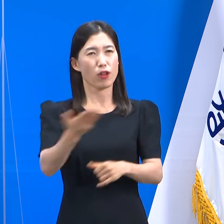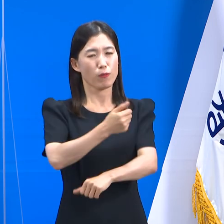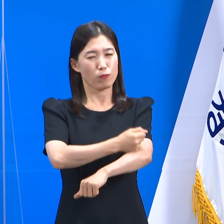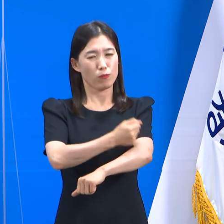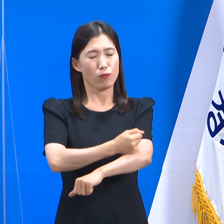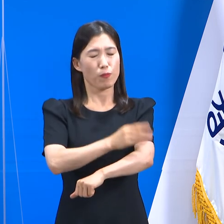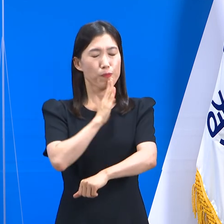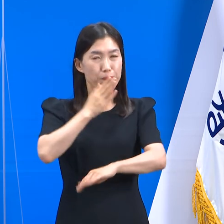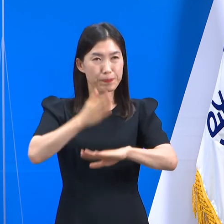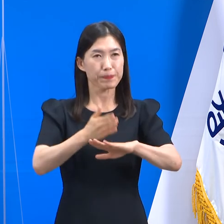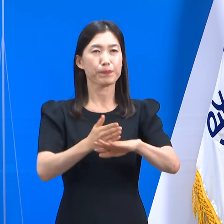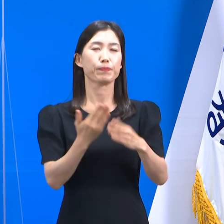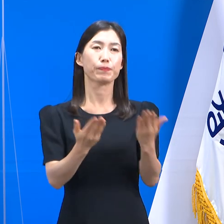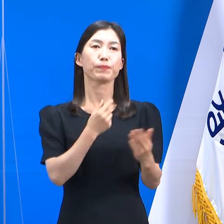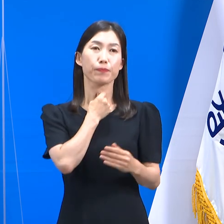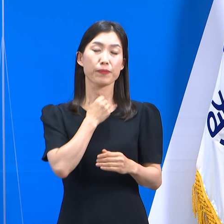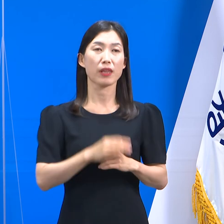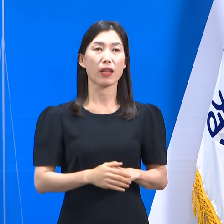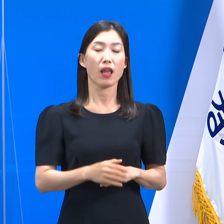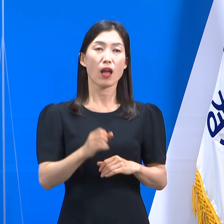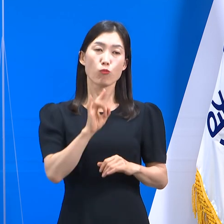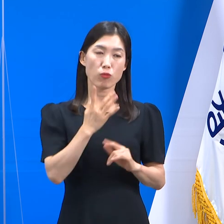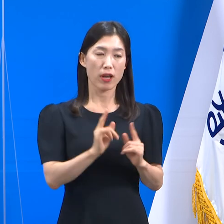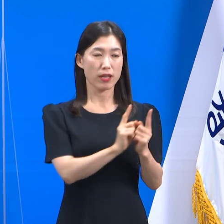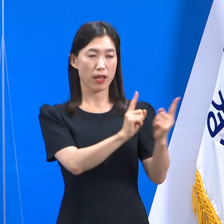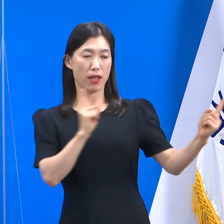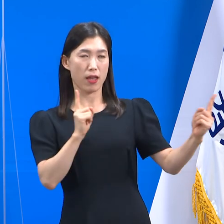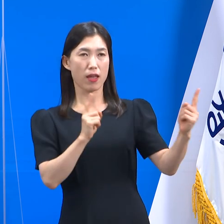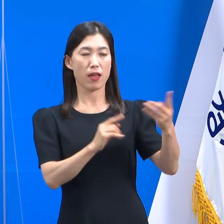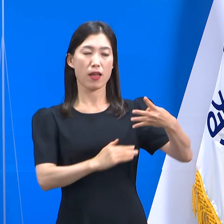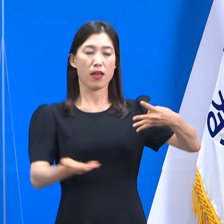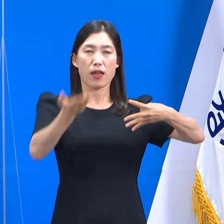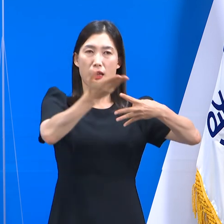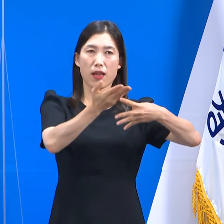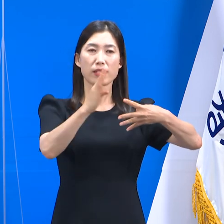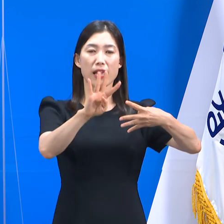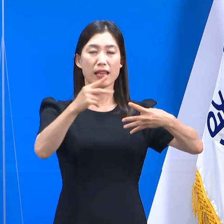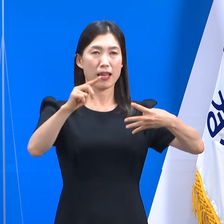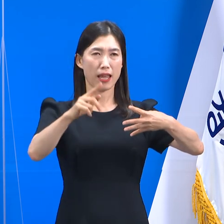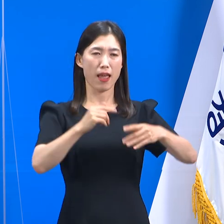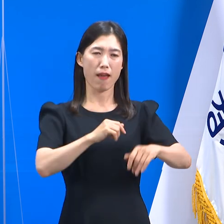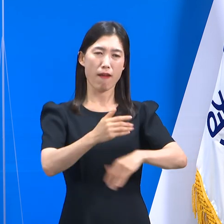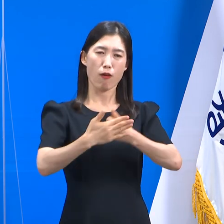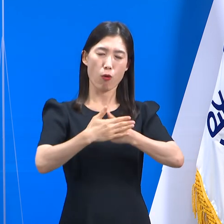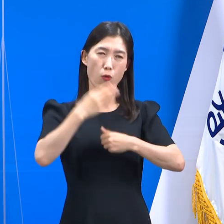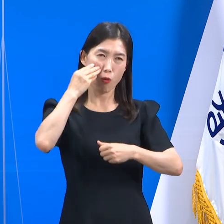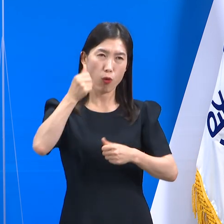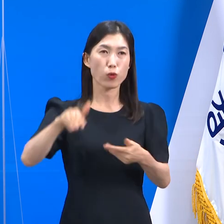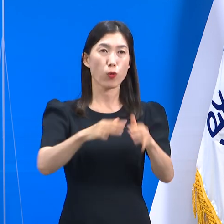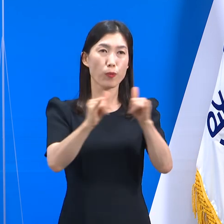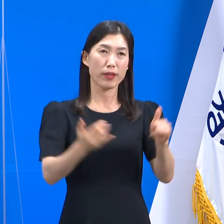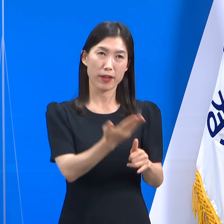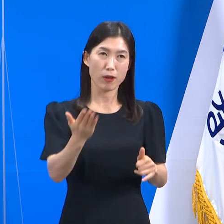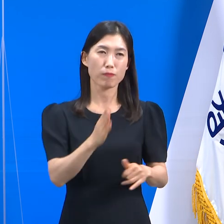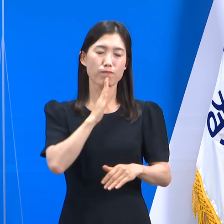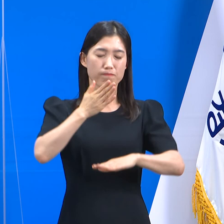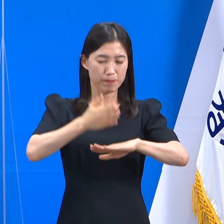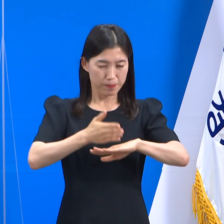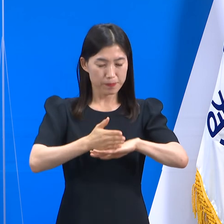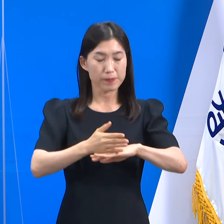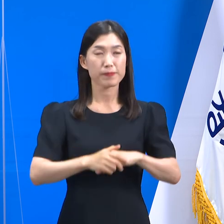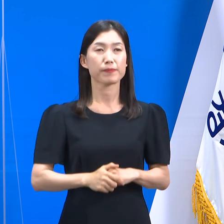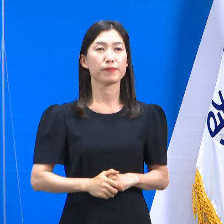진심으로 감사드립니다. 또한 사회적 거리두기 4단계의 준수에 적극적으로 참여해주고 계신 도민 여러분께도 진심으로